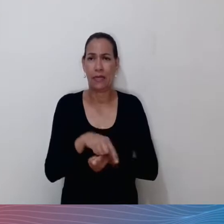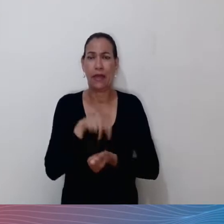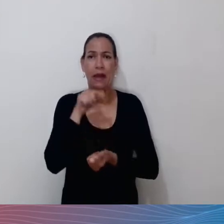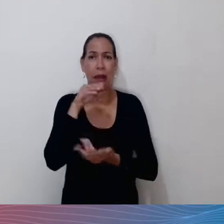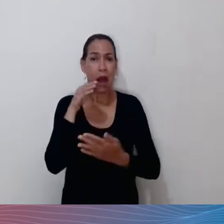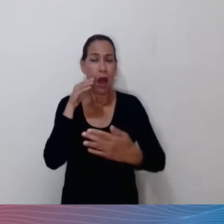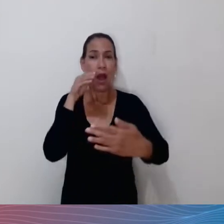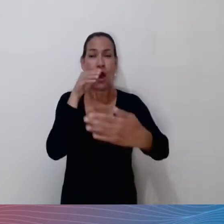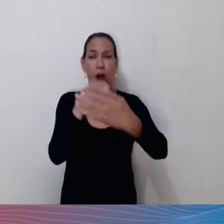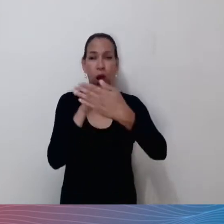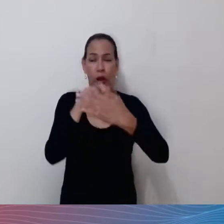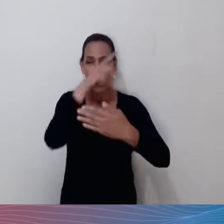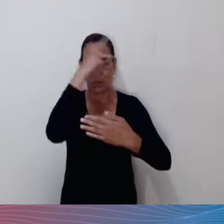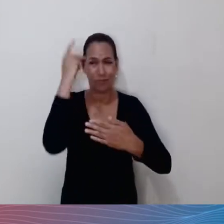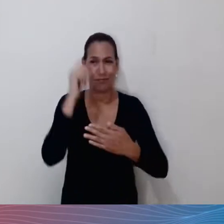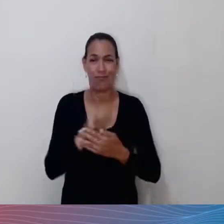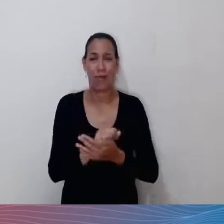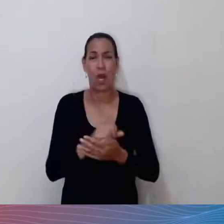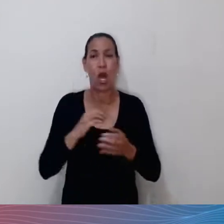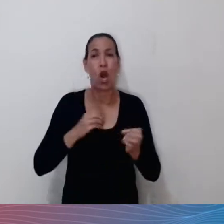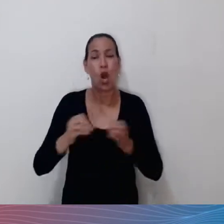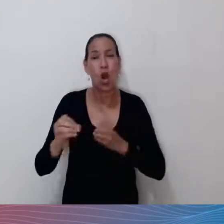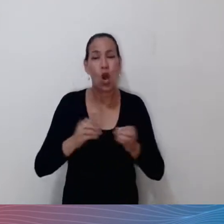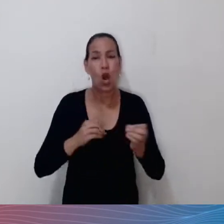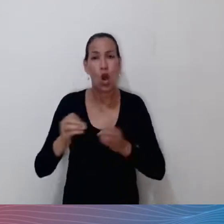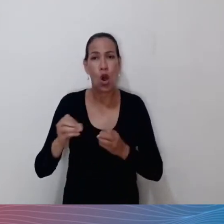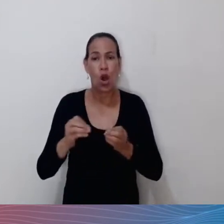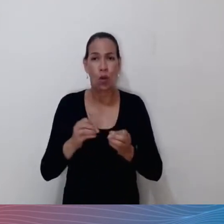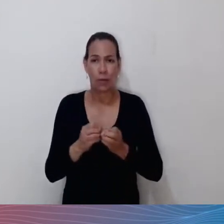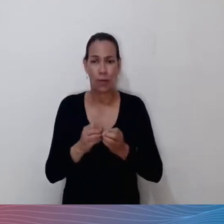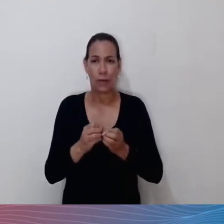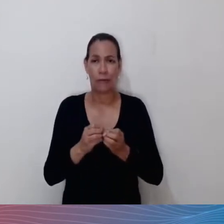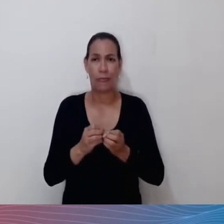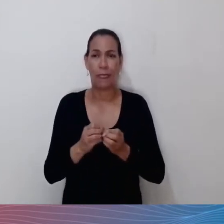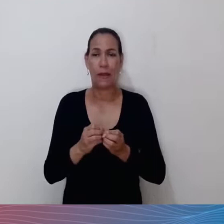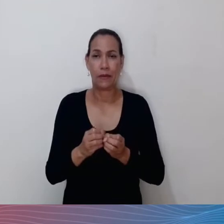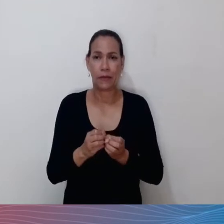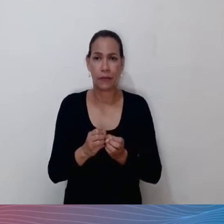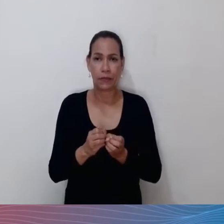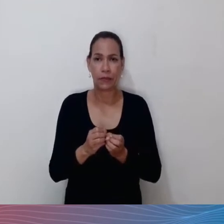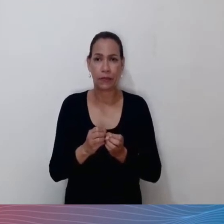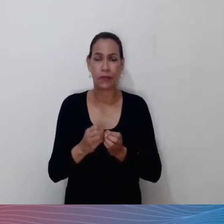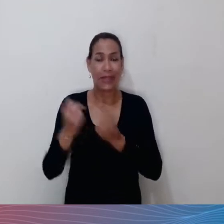vida. Os canais são para levar graça.